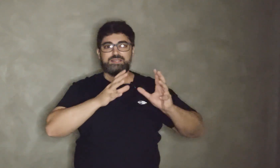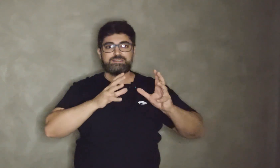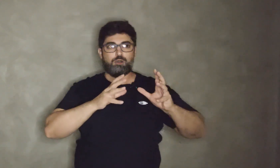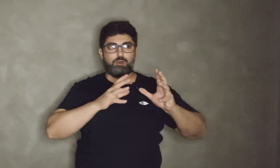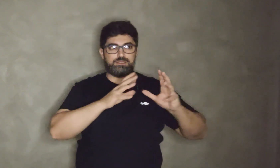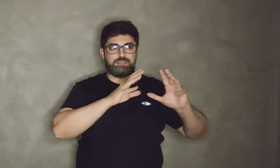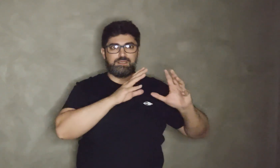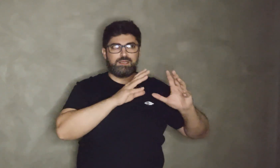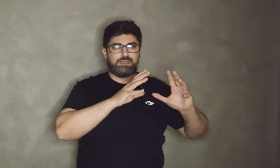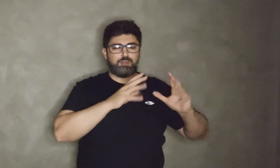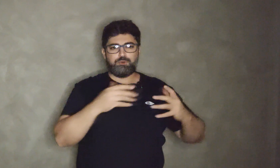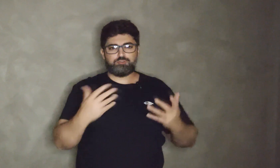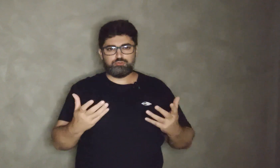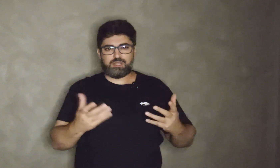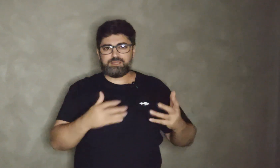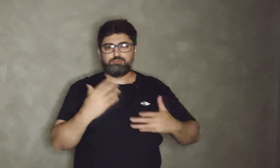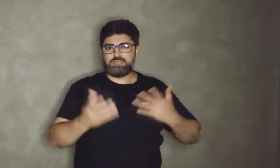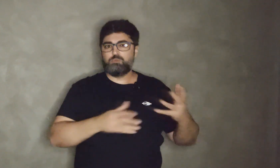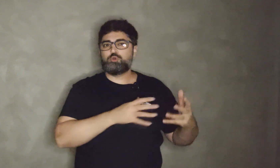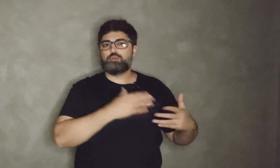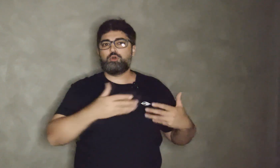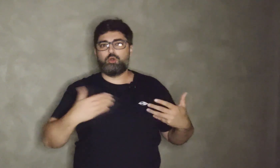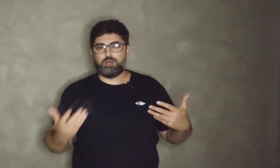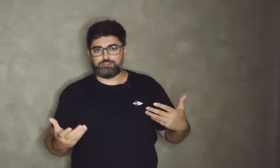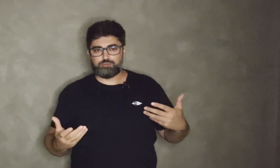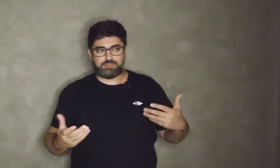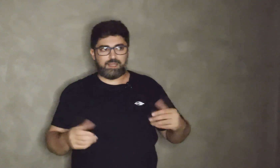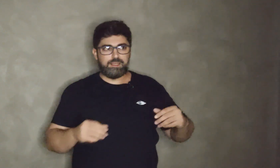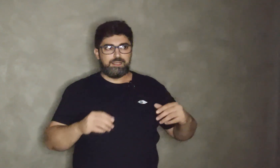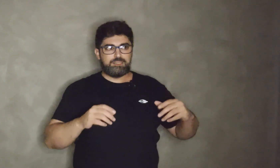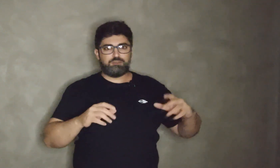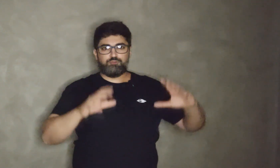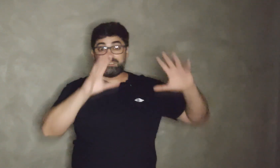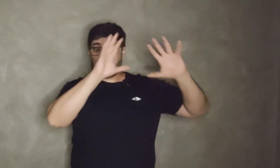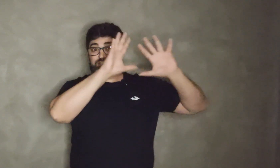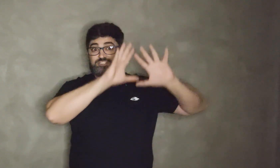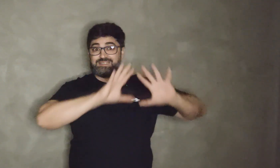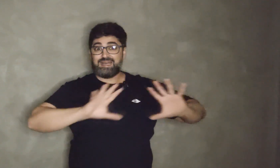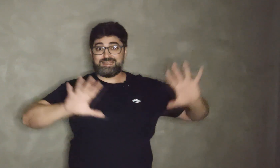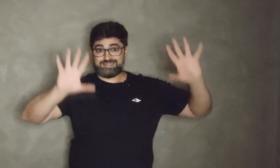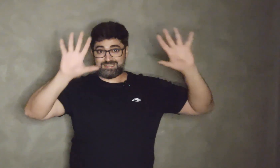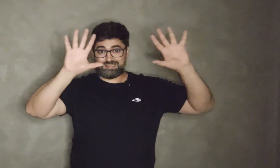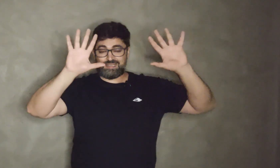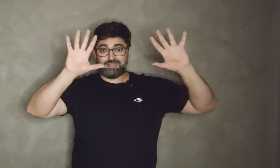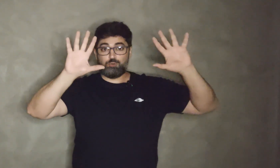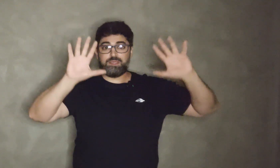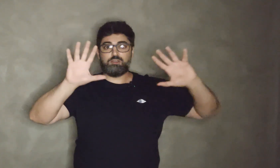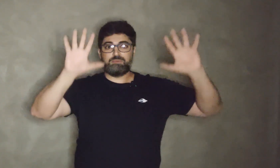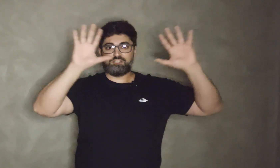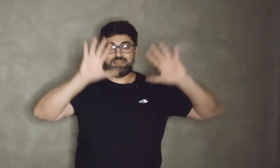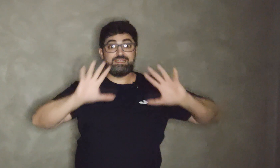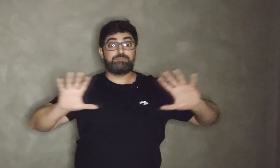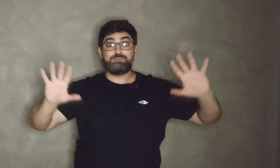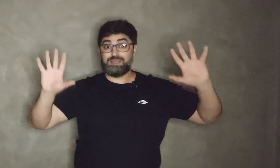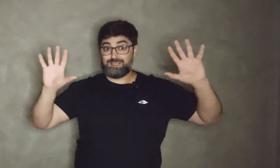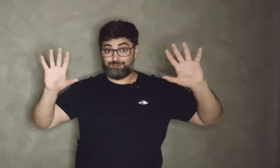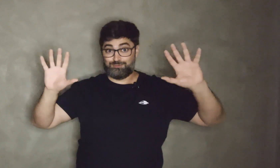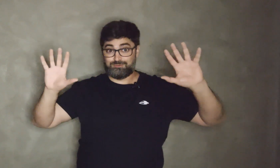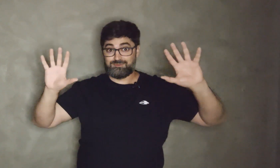essa ordem, que eu posso usar aqui o termo cronológico, tá? Se eu fosse imaginar essa cena, o que eu imaginaria primeiro?